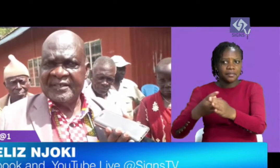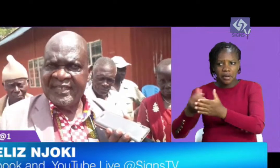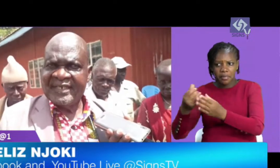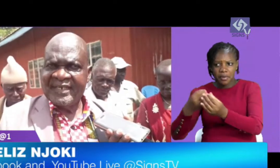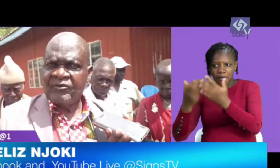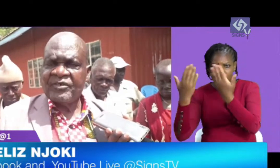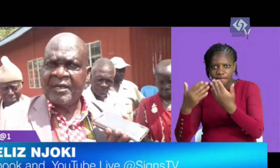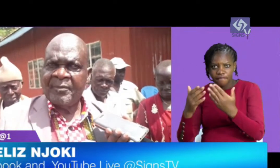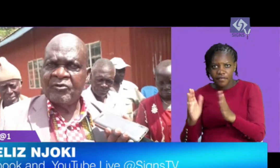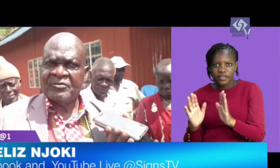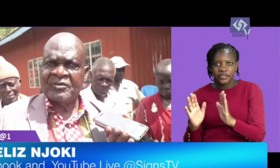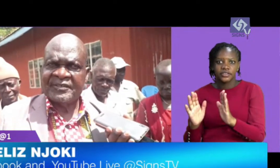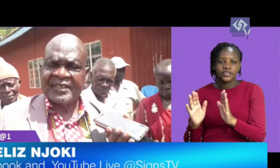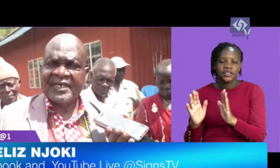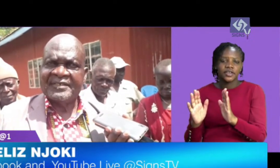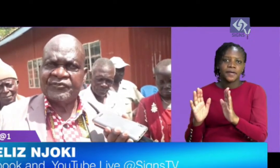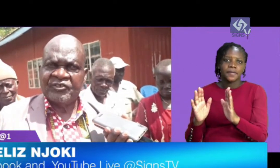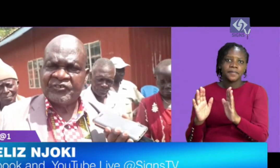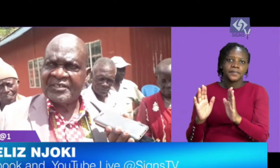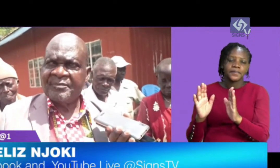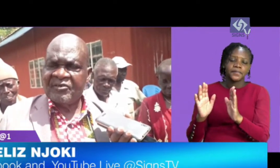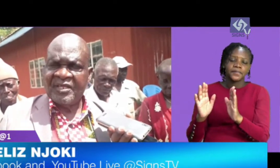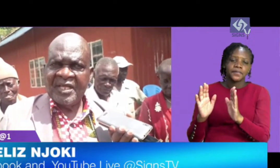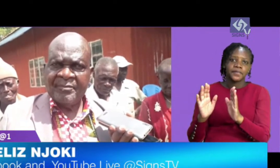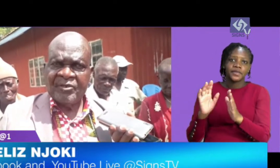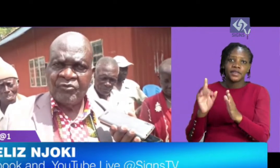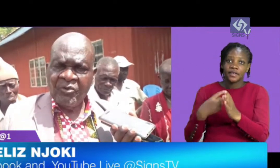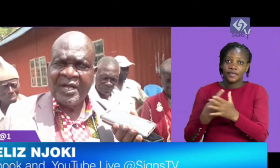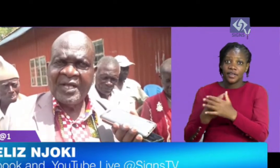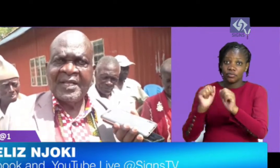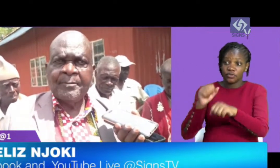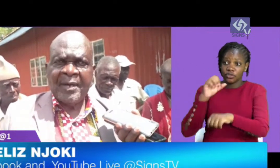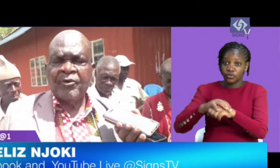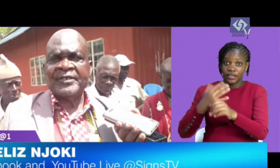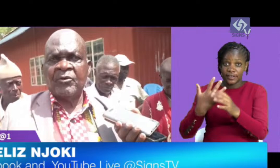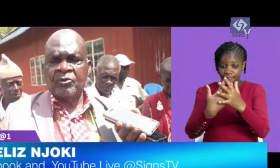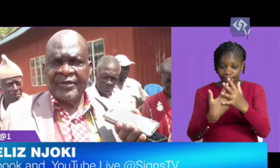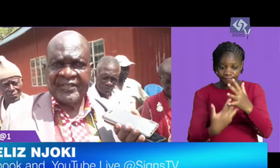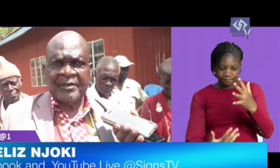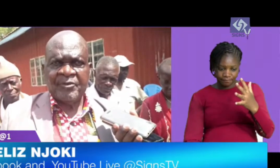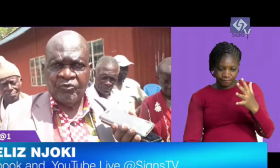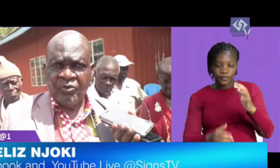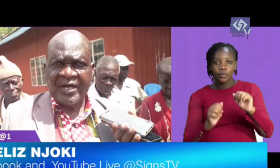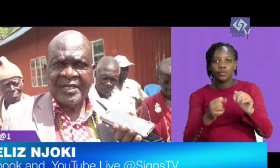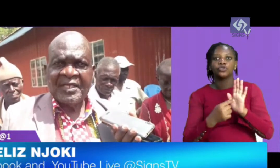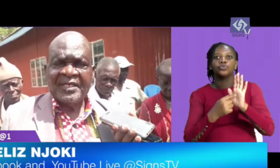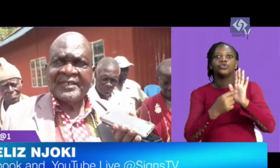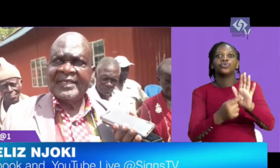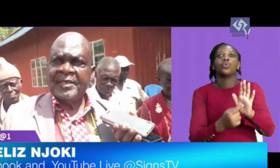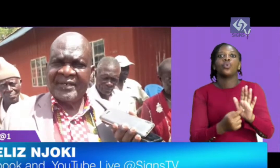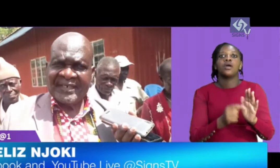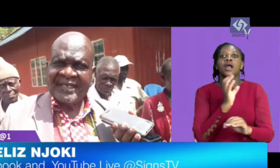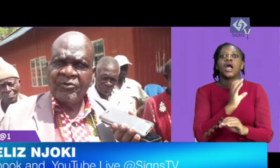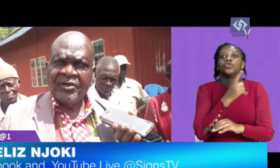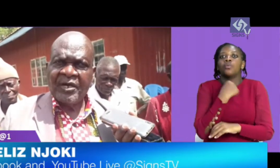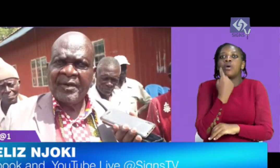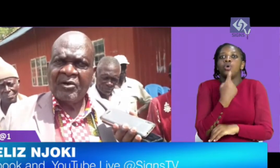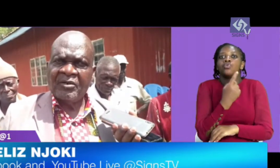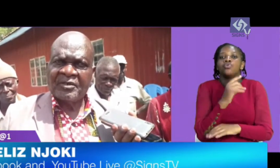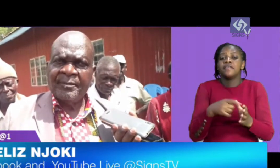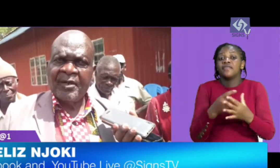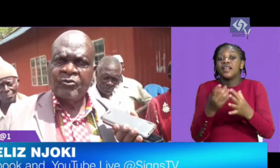tutatoma ile record ambayo serikali sasa imenunua pamoja na wale wasika wamenunua. Na ikipatikana